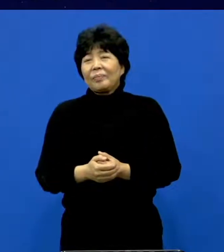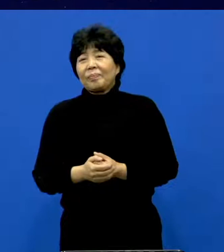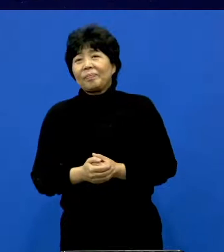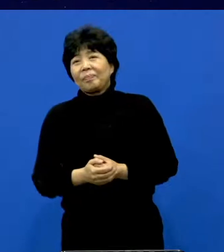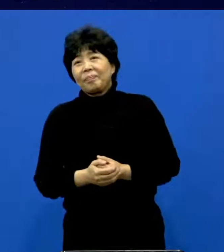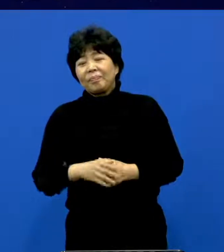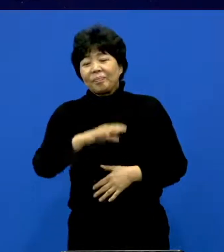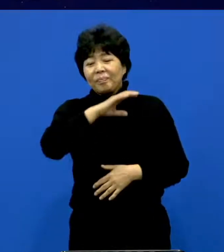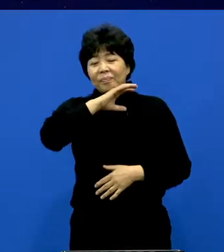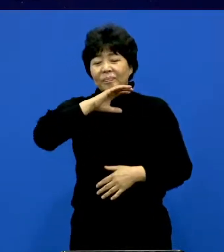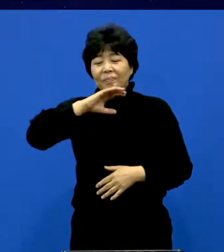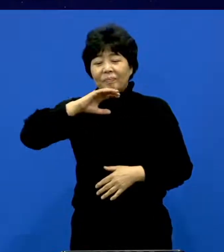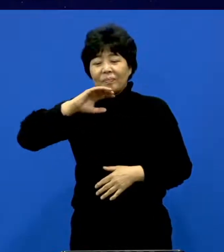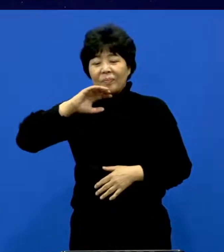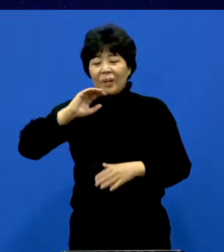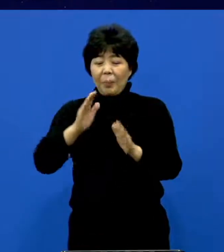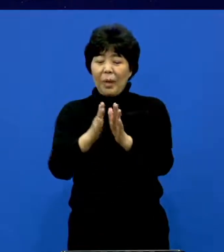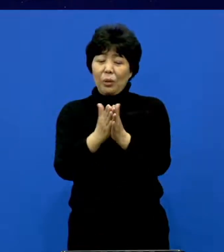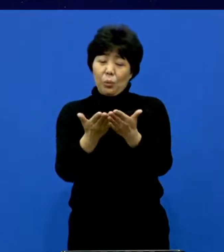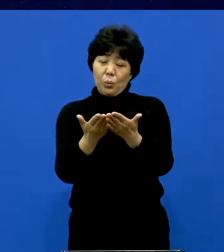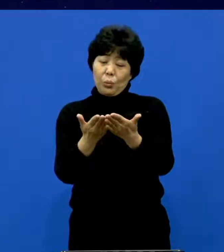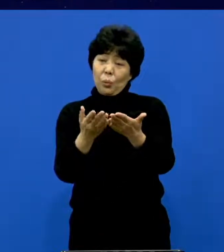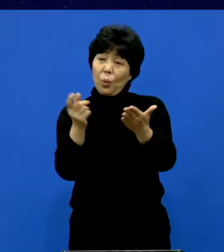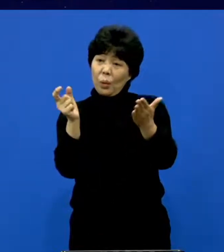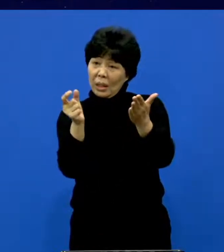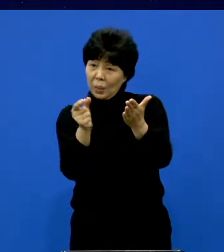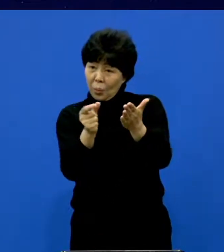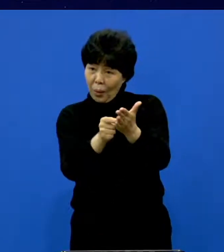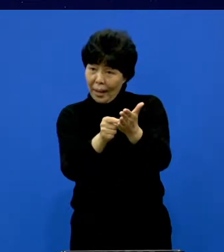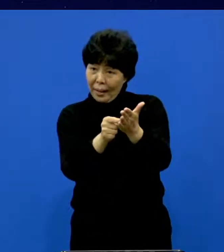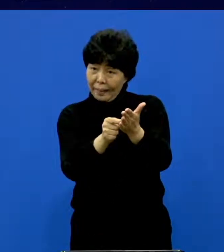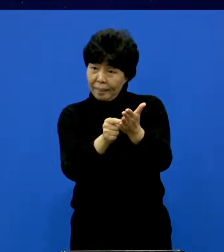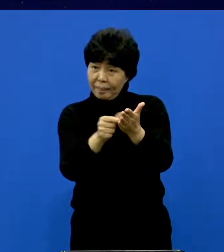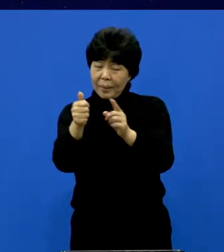여러분, 이 베드로서를 기록한 베드로는 과거에